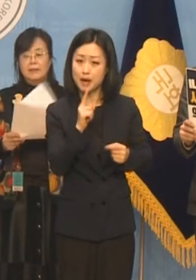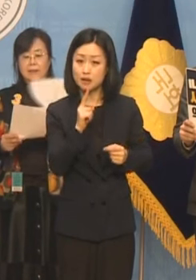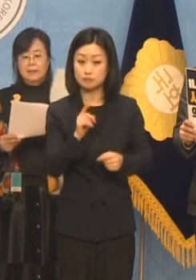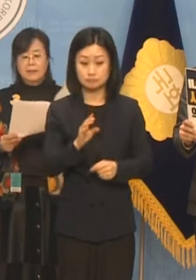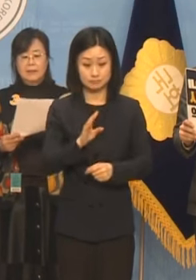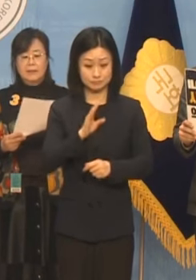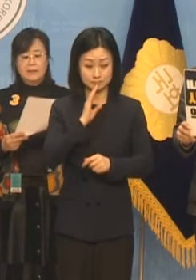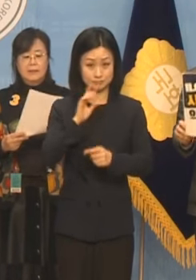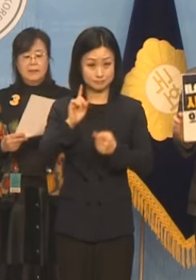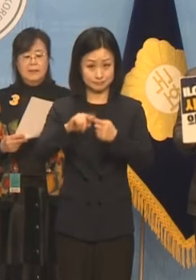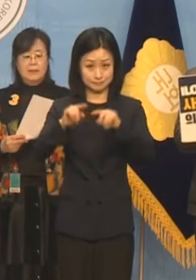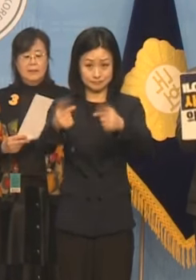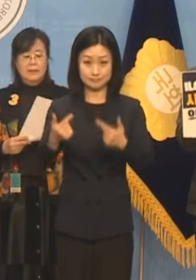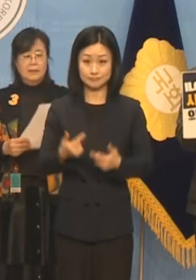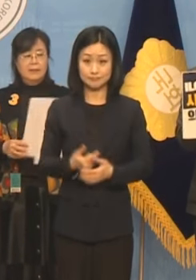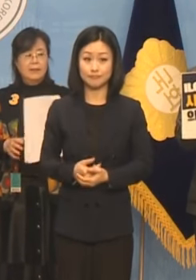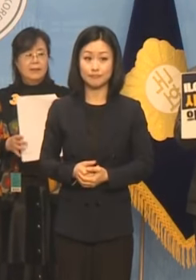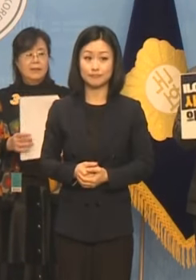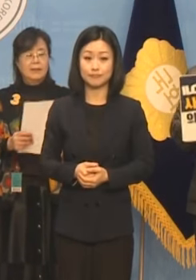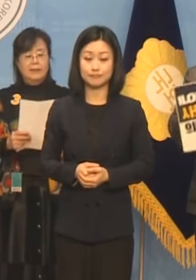사실과 부합하지 않습니다.